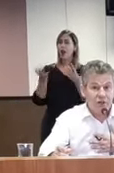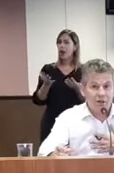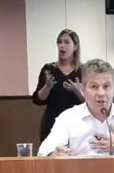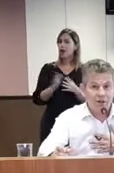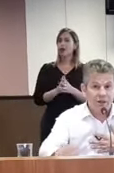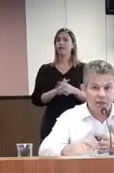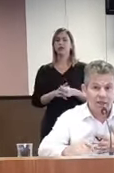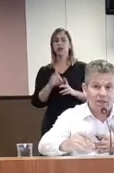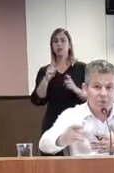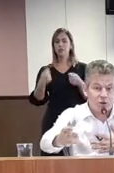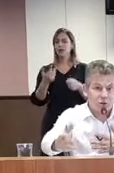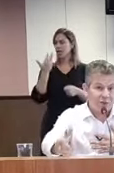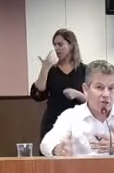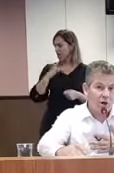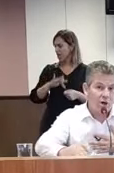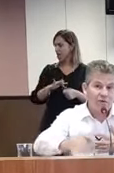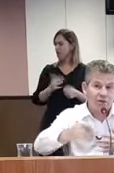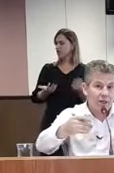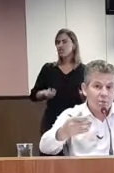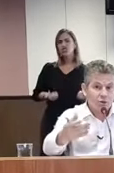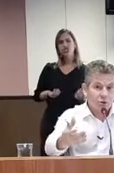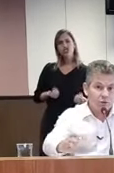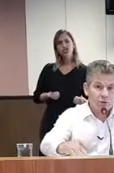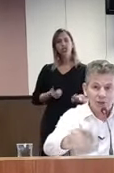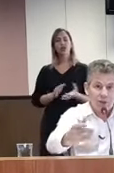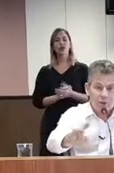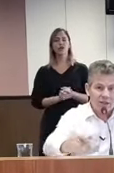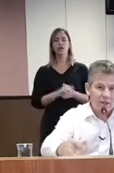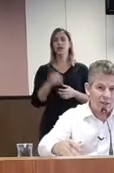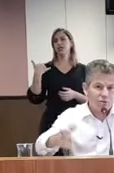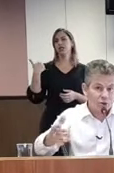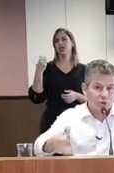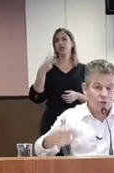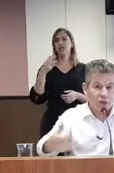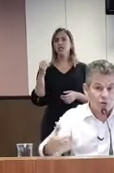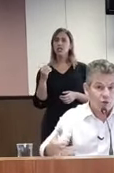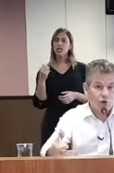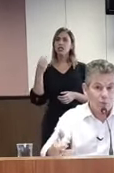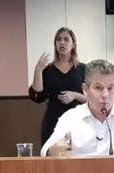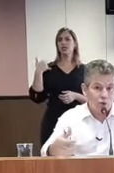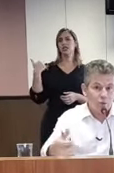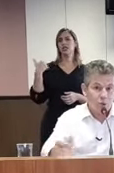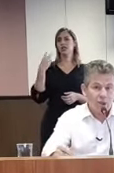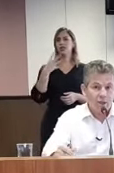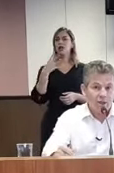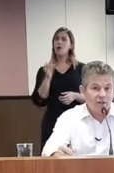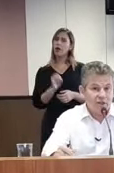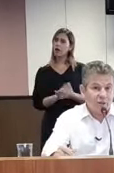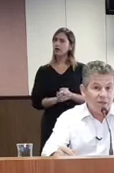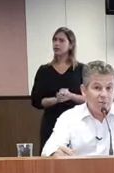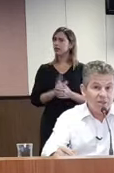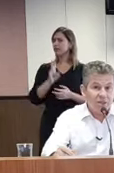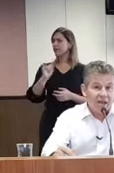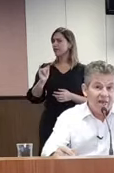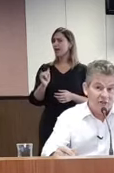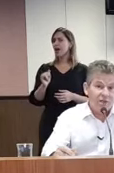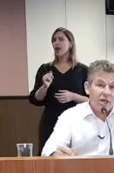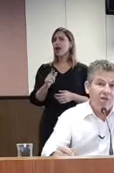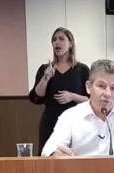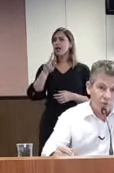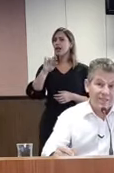sentir. Crianças, pessoas mais novas, pessoas com 30, 40 anos, pessoas com saúde muito boa, vai ser uma gripezinha